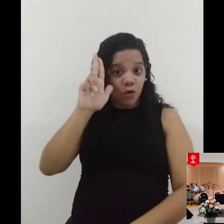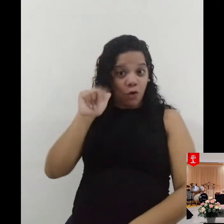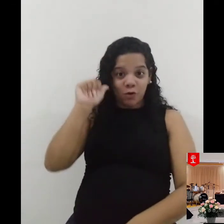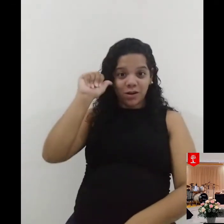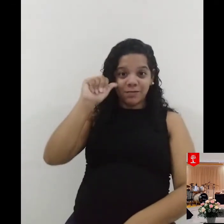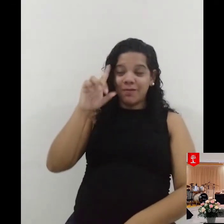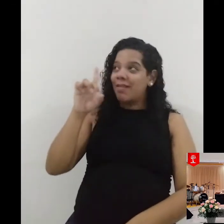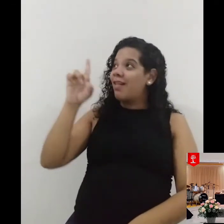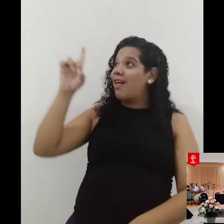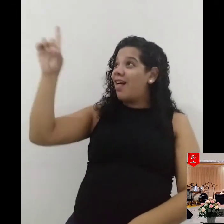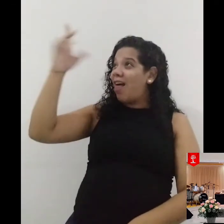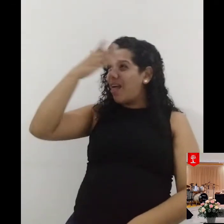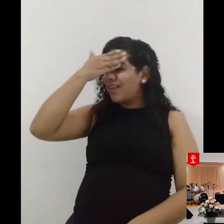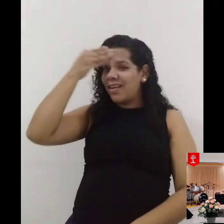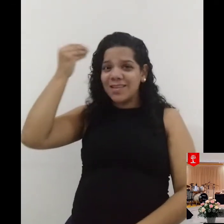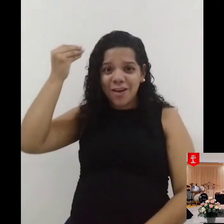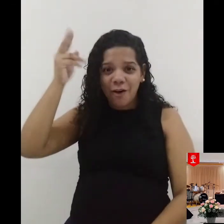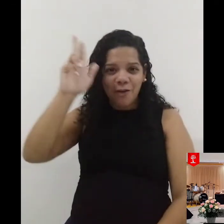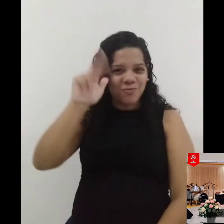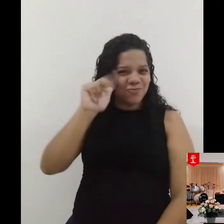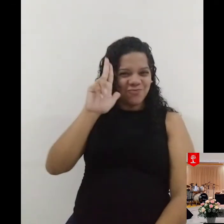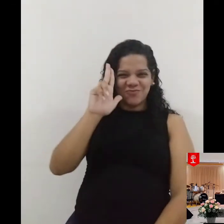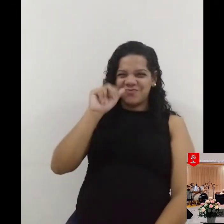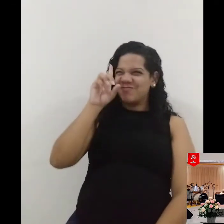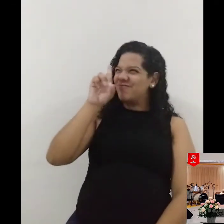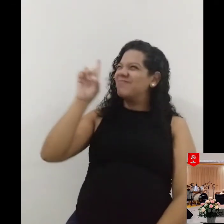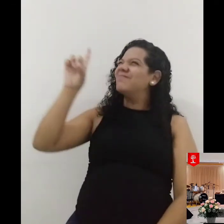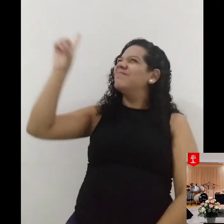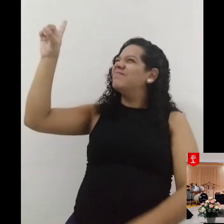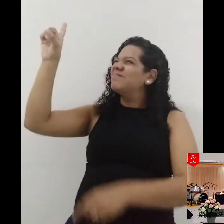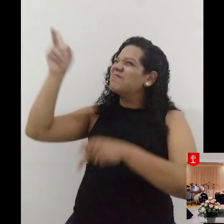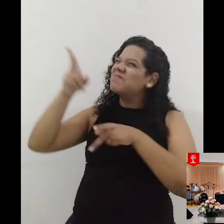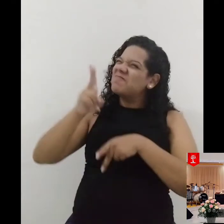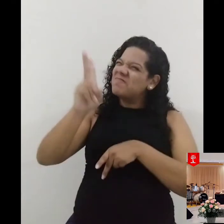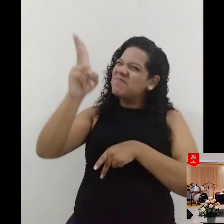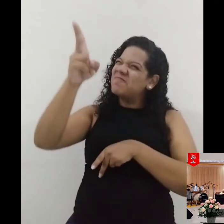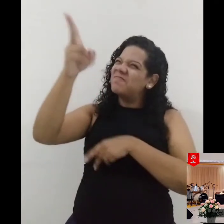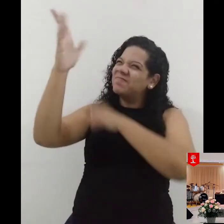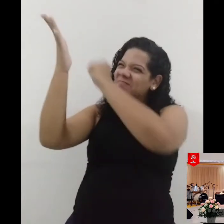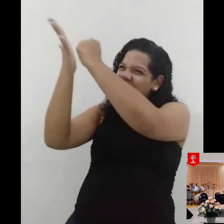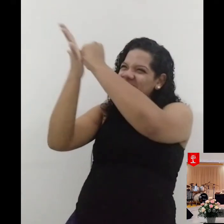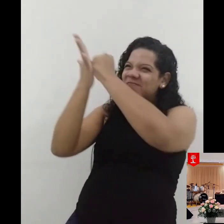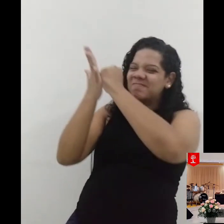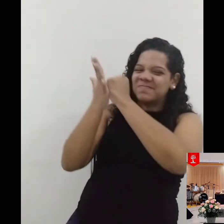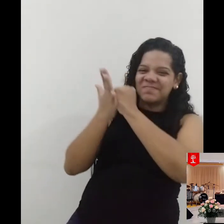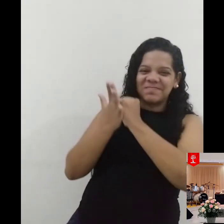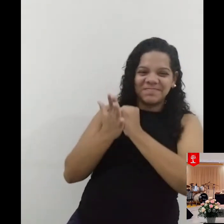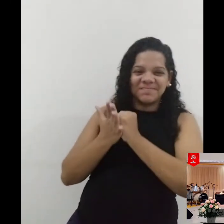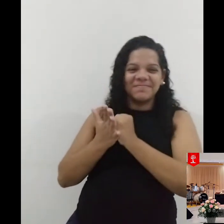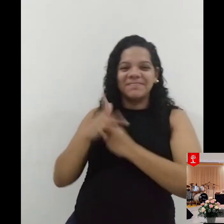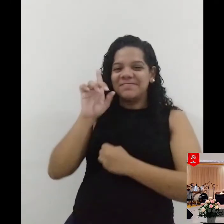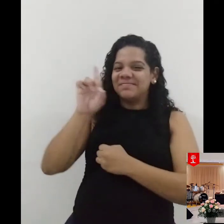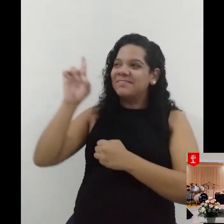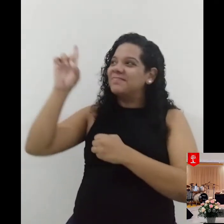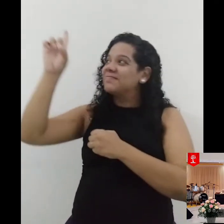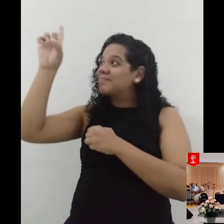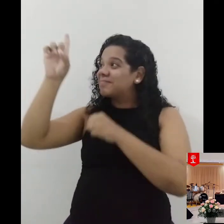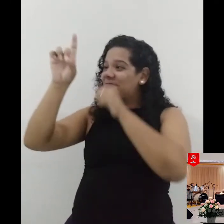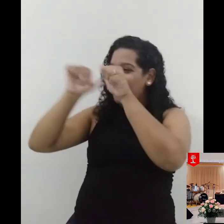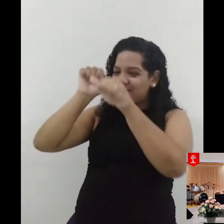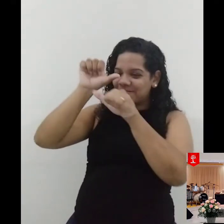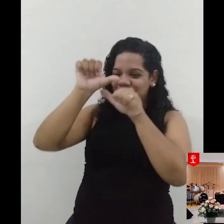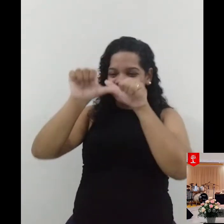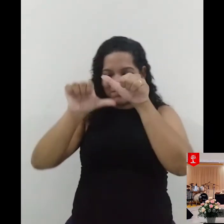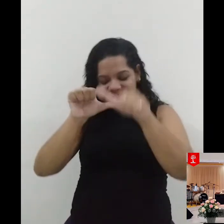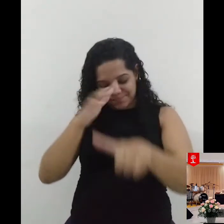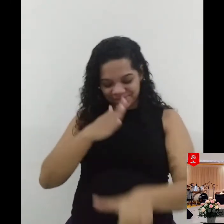história e fez o que ninguém podia imaginar. Você acreditou